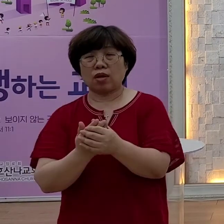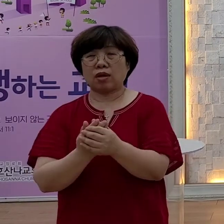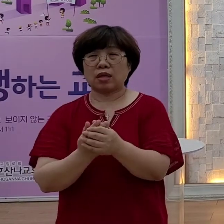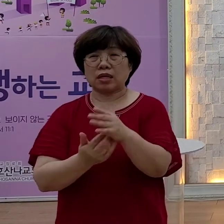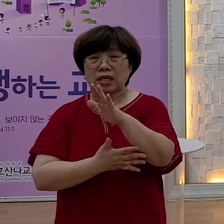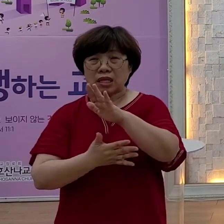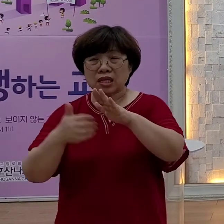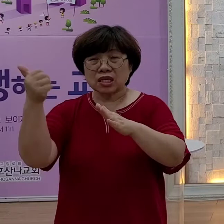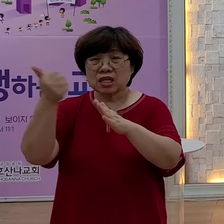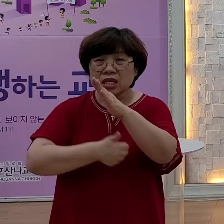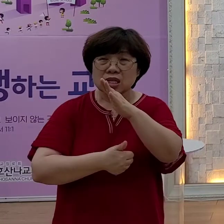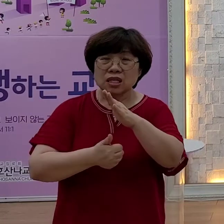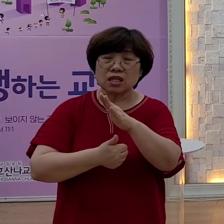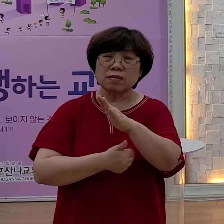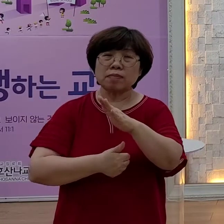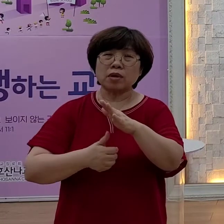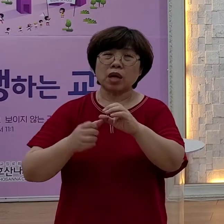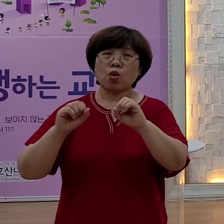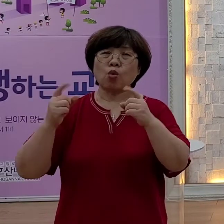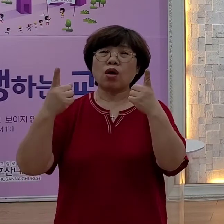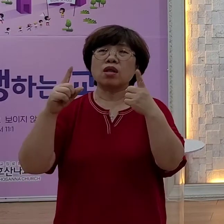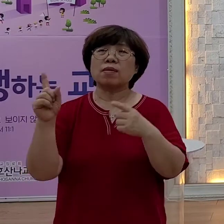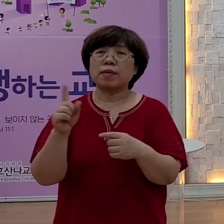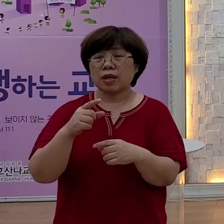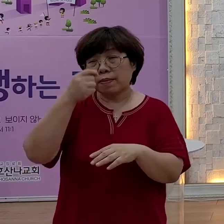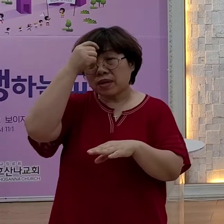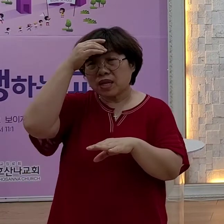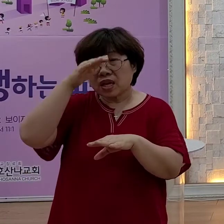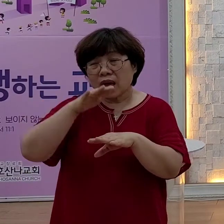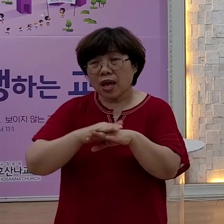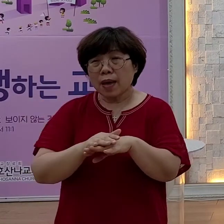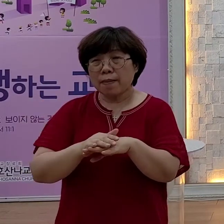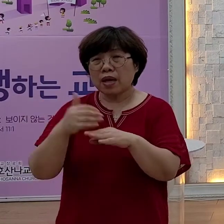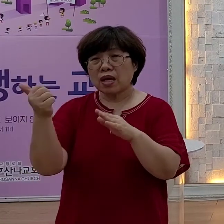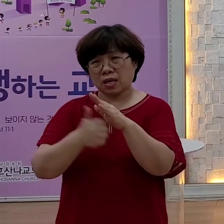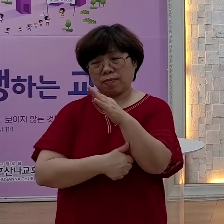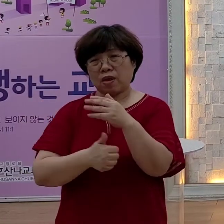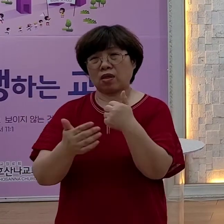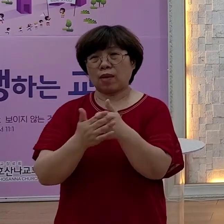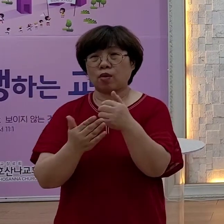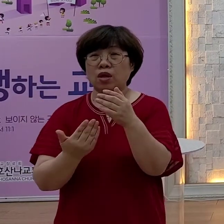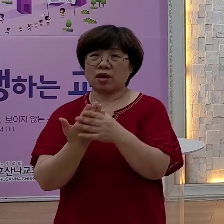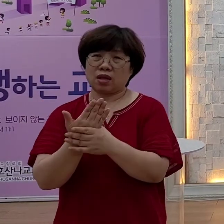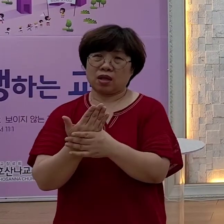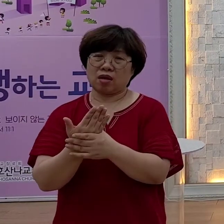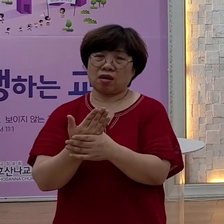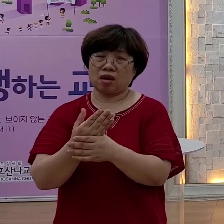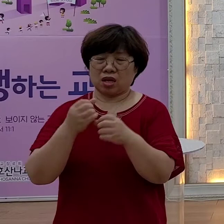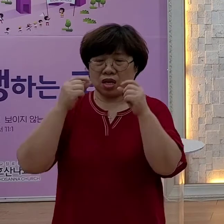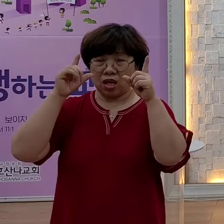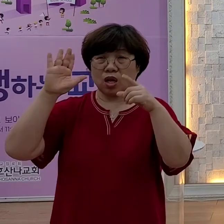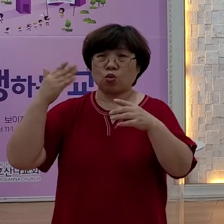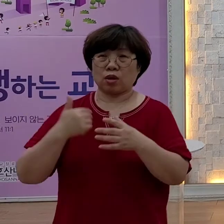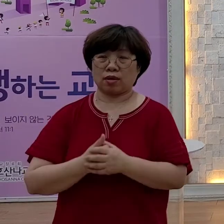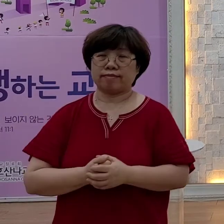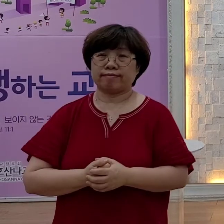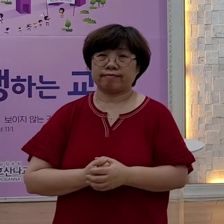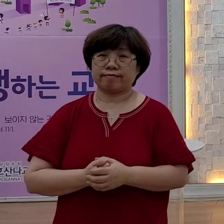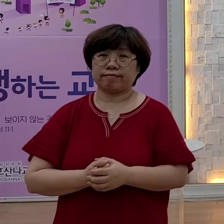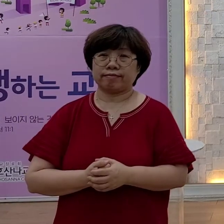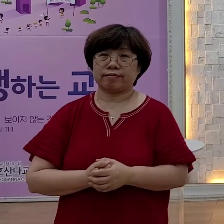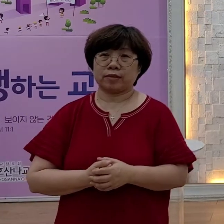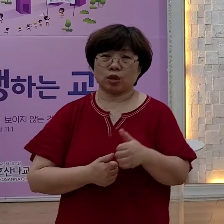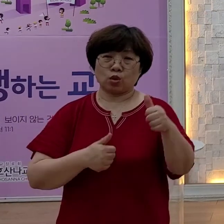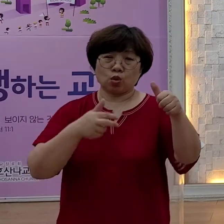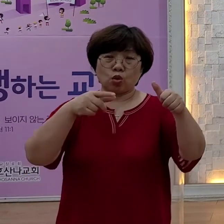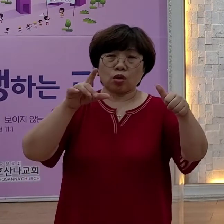뭐라고 진단하느냐. 바로 이 예배의 실패였음을 깨달았다는 거예요. 5절부터 갑자기